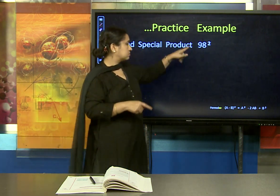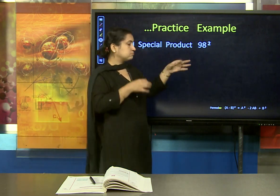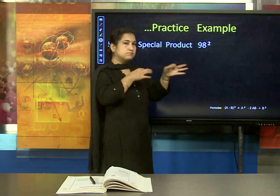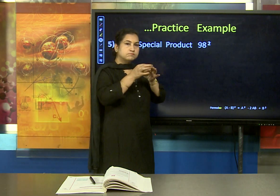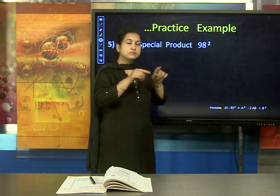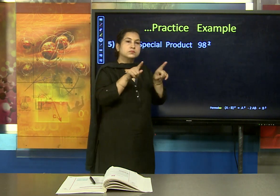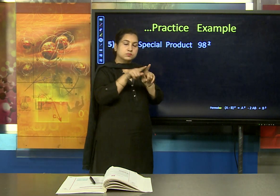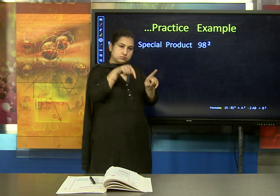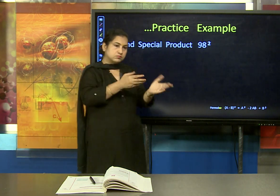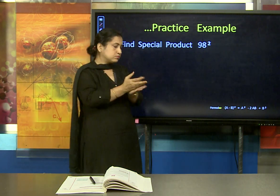इसी तरह से